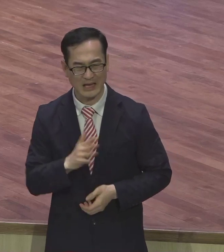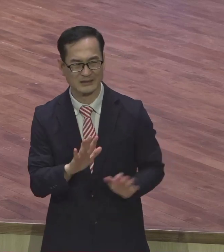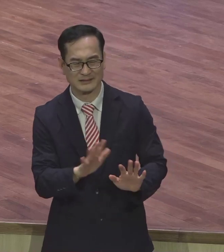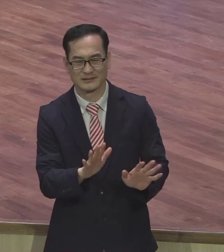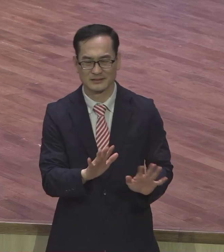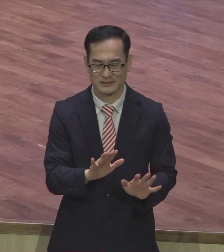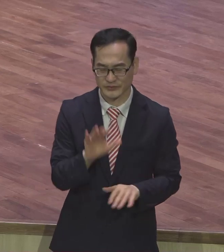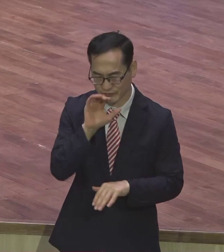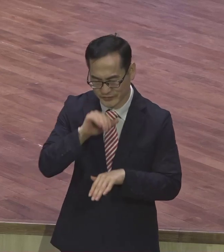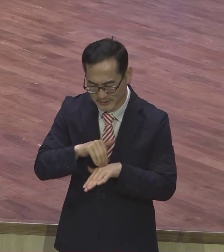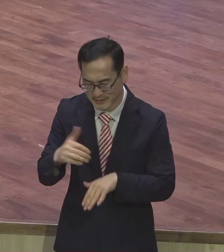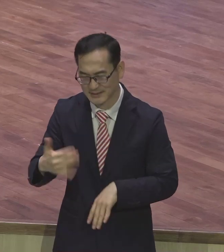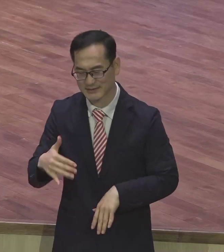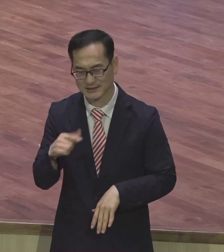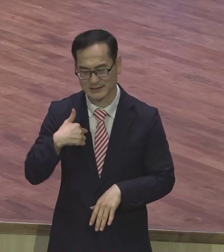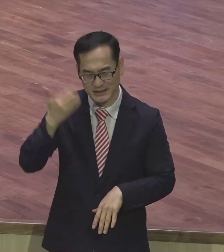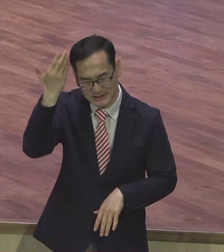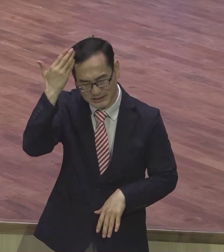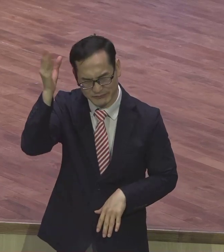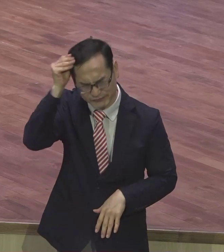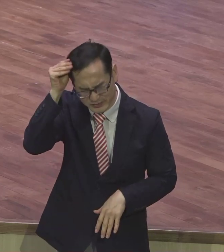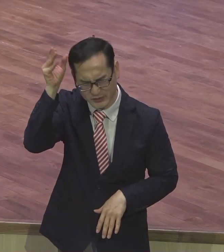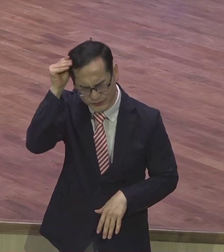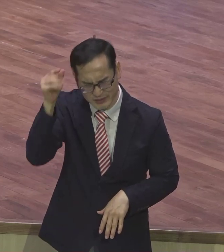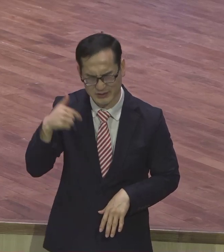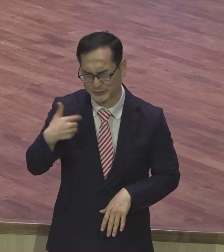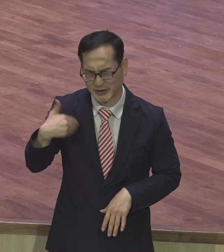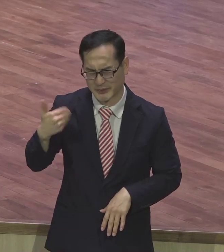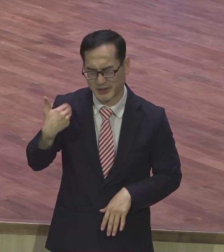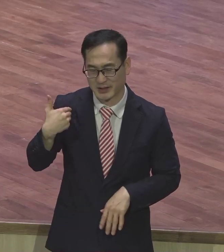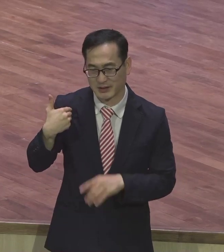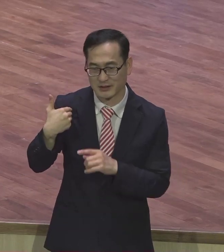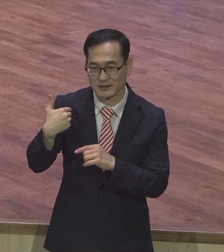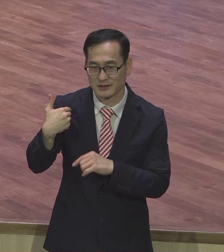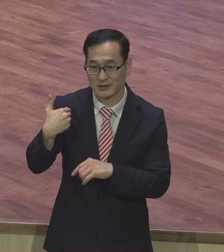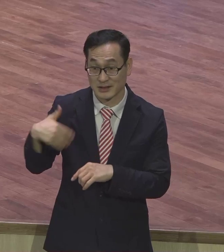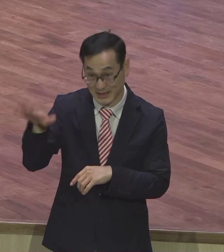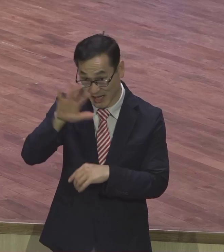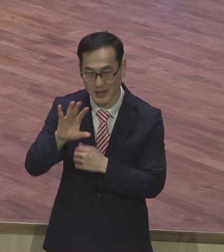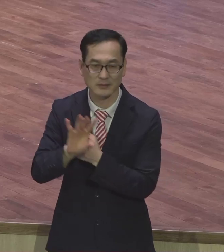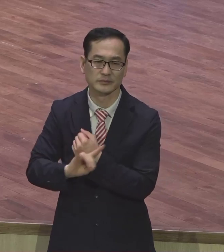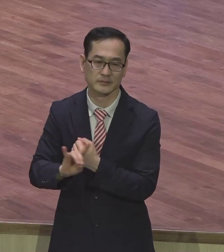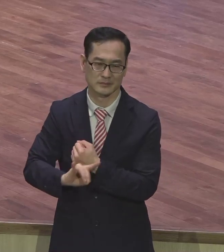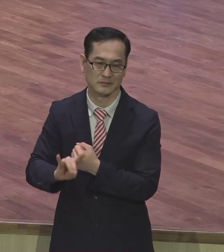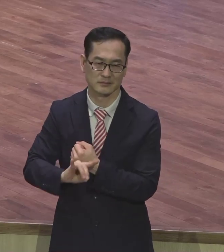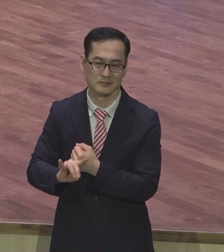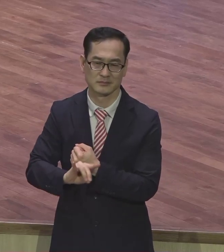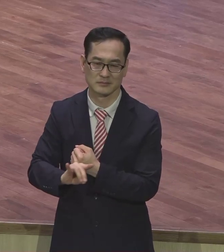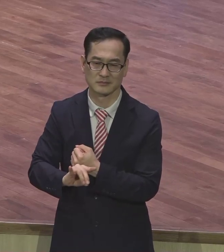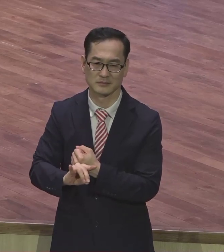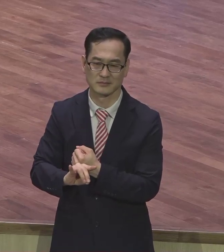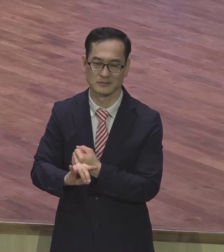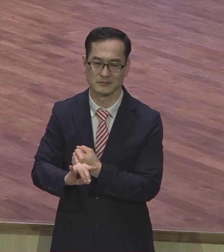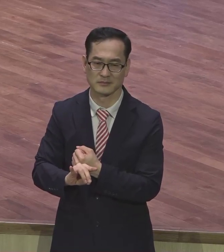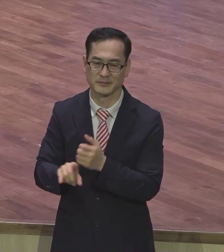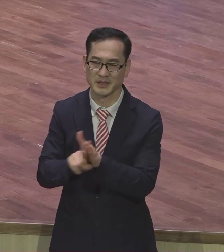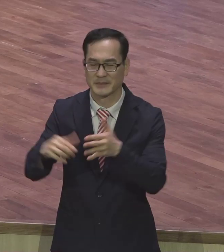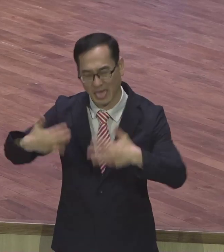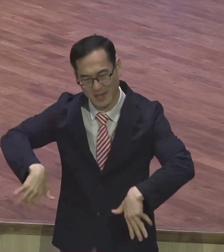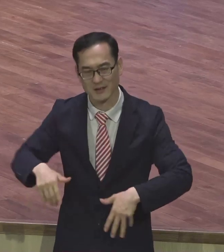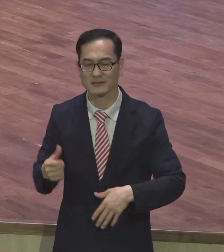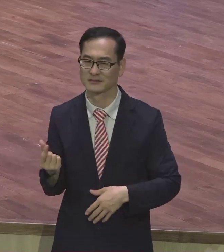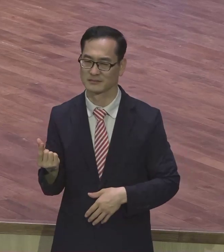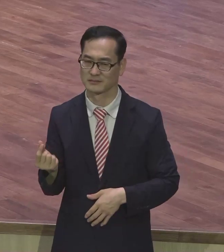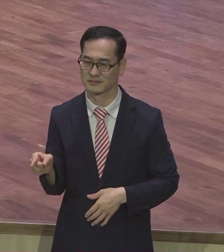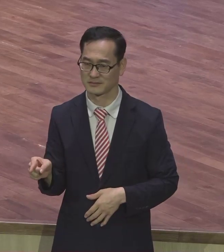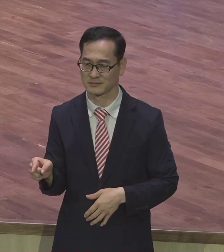훈련도 안 받아서 나는 아는 것도 그런 소리가 다 전부 다 변명이라는 거예요. 불신앙이라는 거예요. 살아있는 것